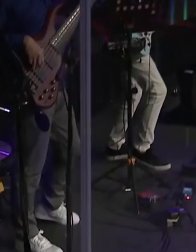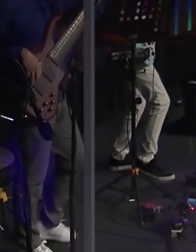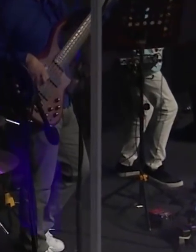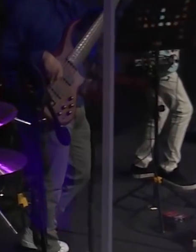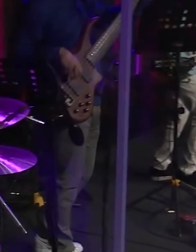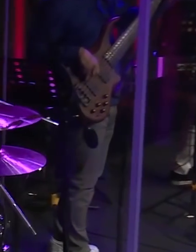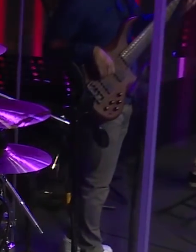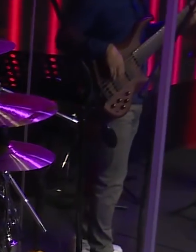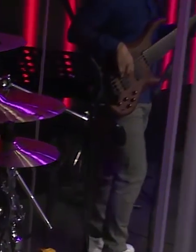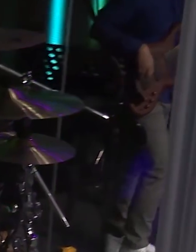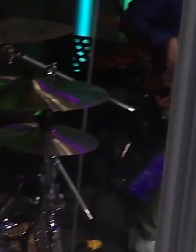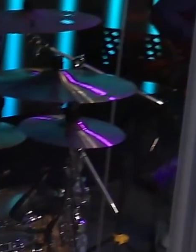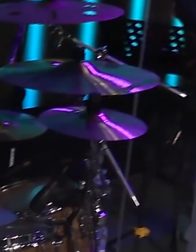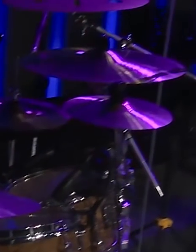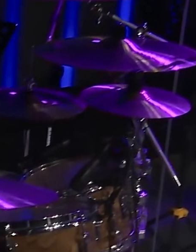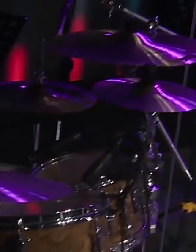jahat.